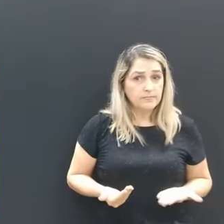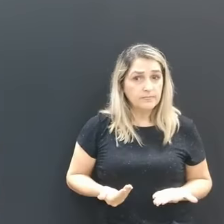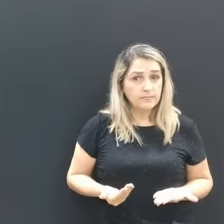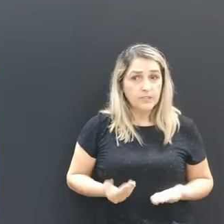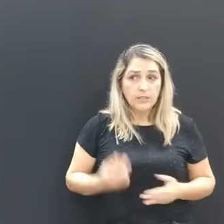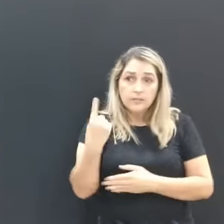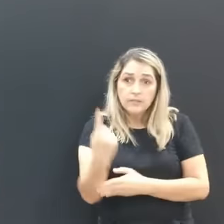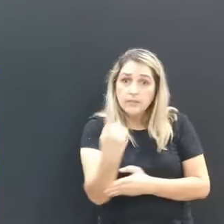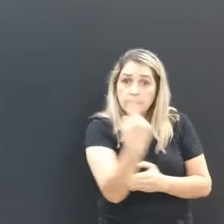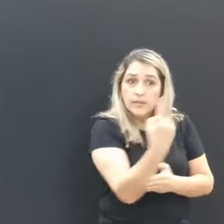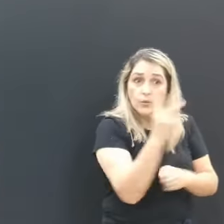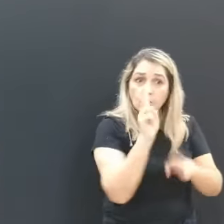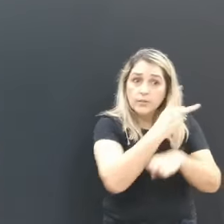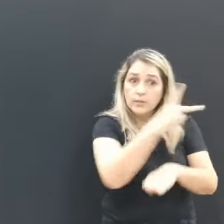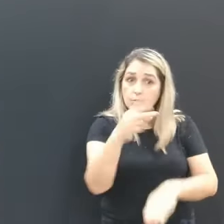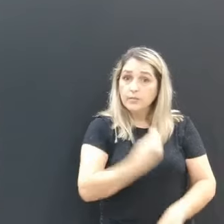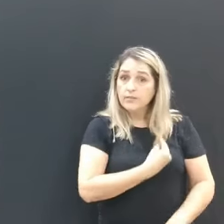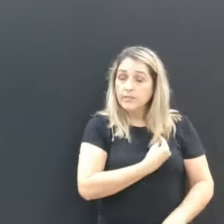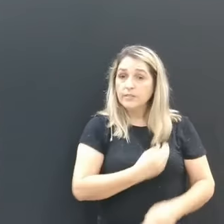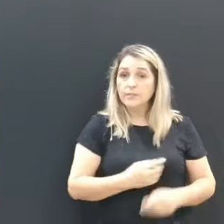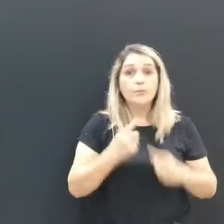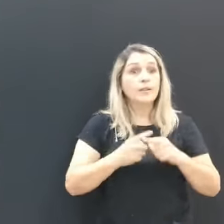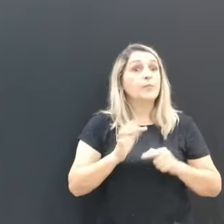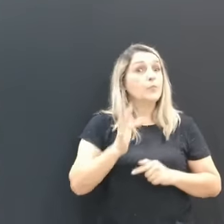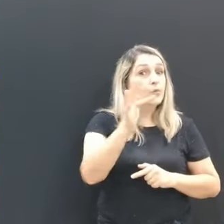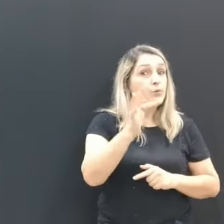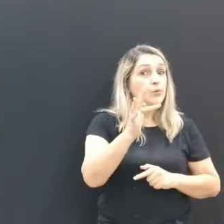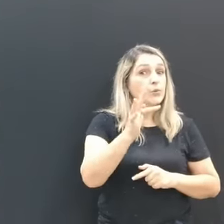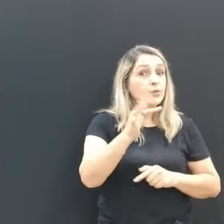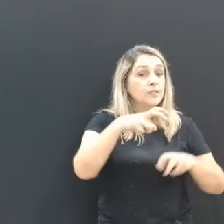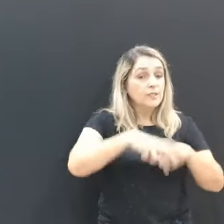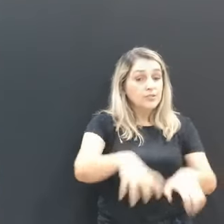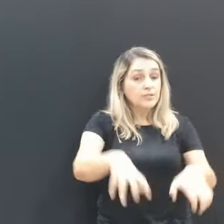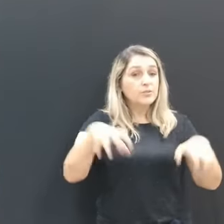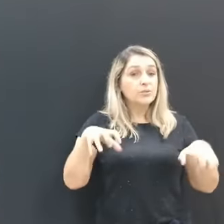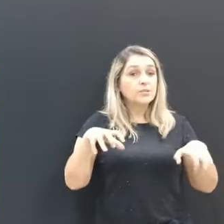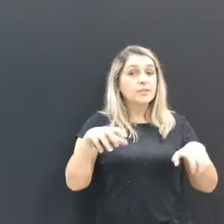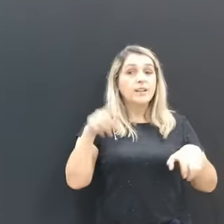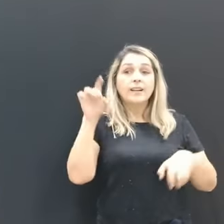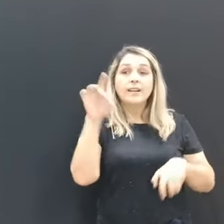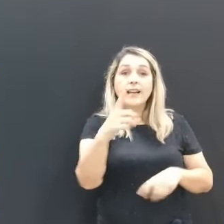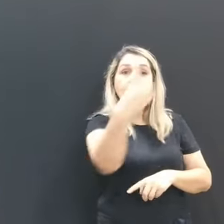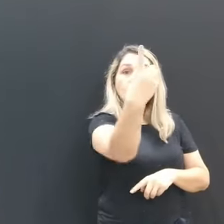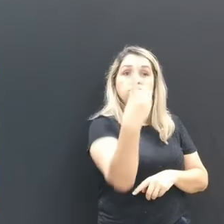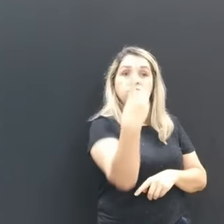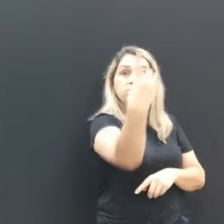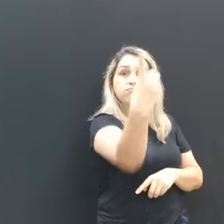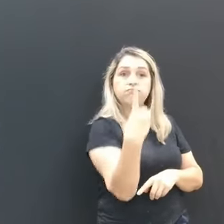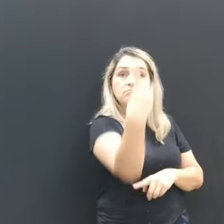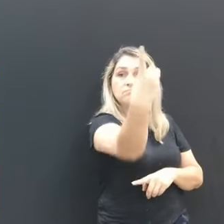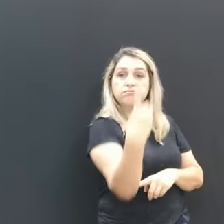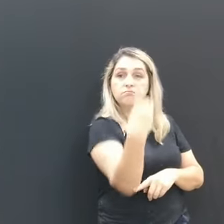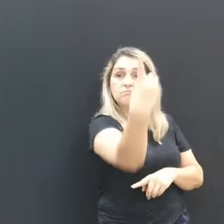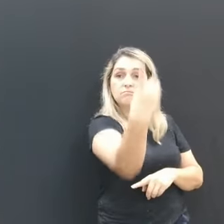nossa vida. O Senhor, ele tem um caminho para nós. O Senhor quer guiar a nossa vida. Porque quando o Senhor voltar, que já